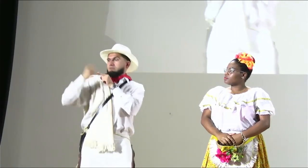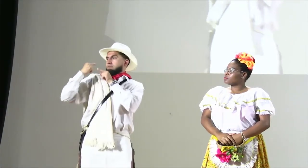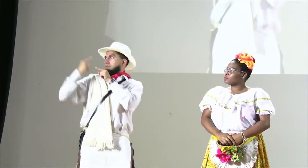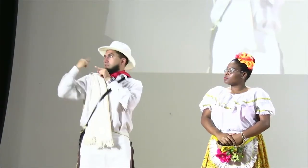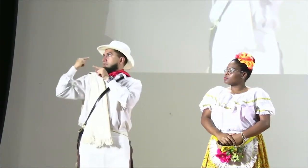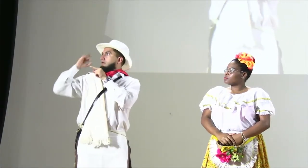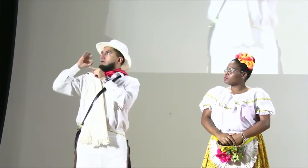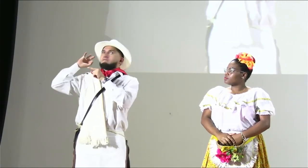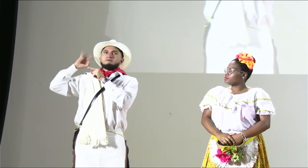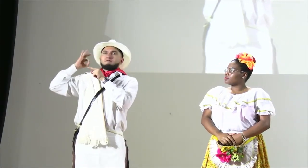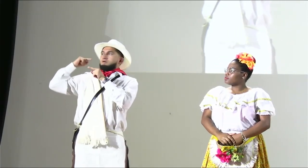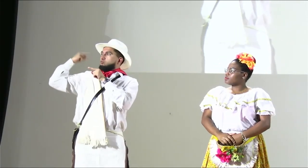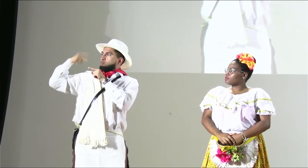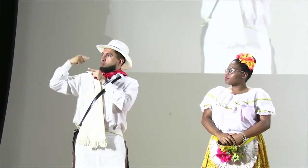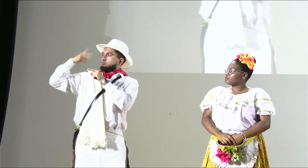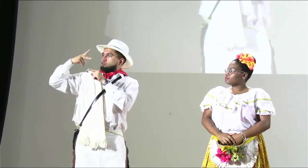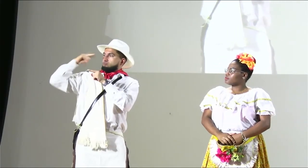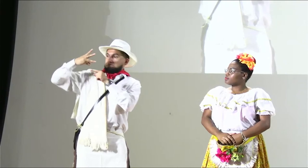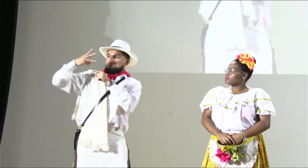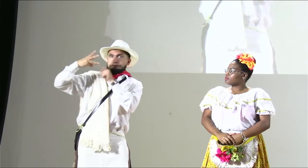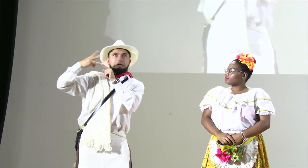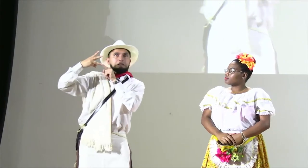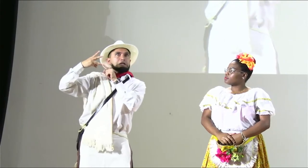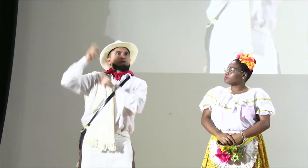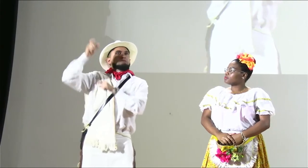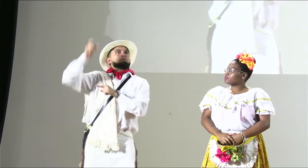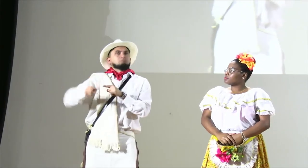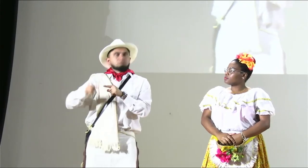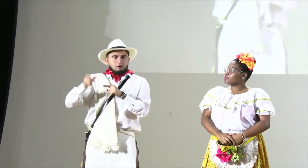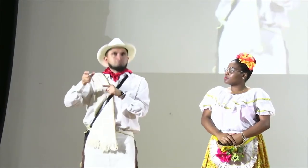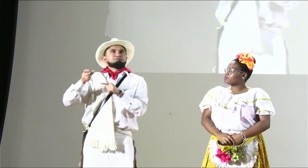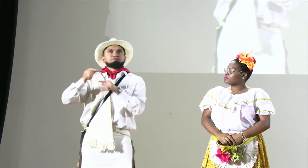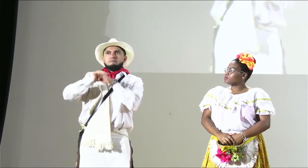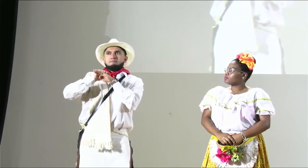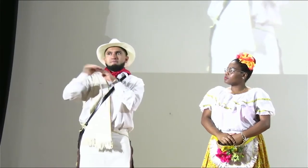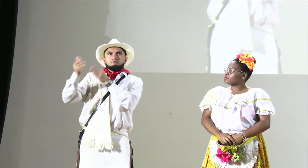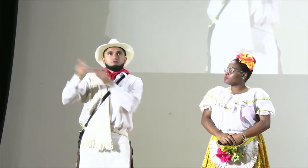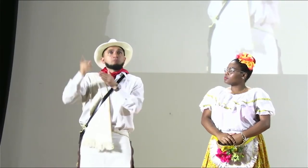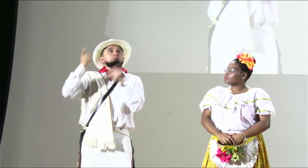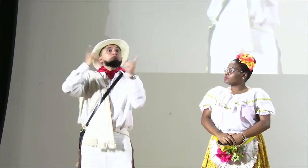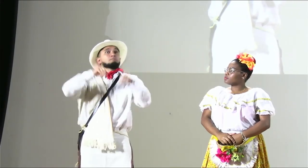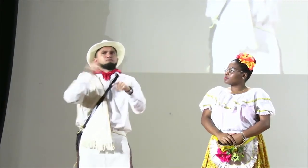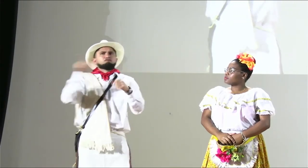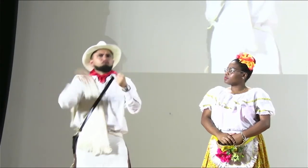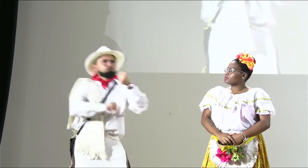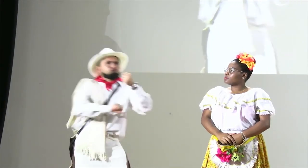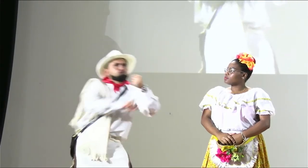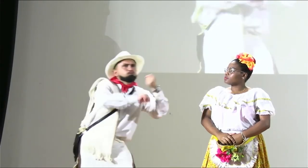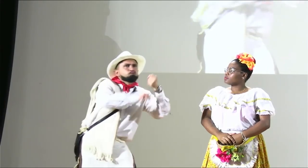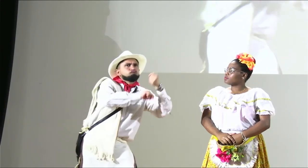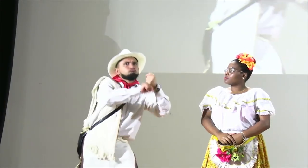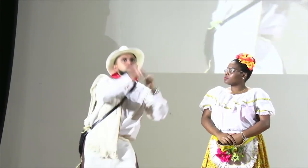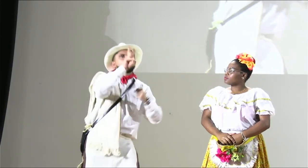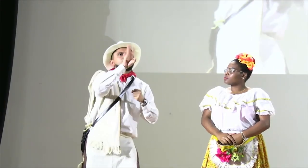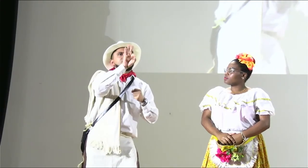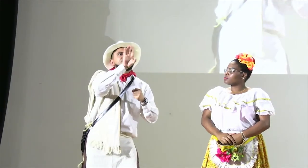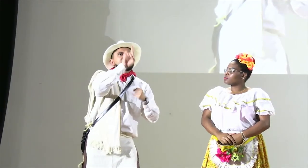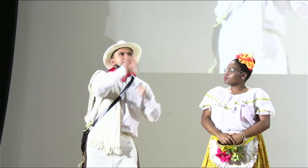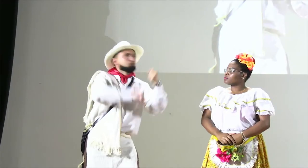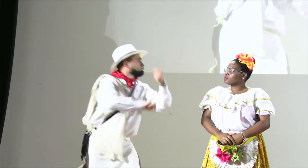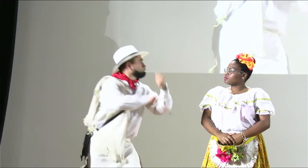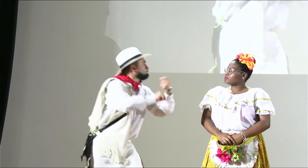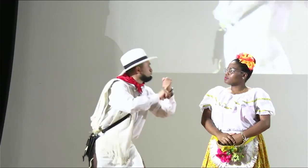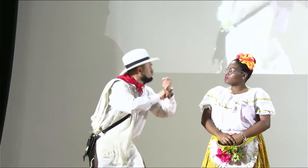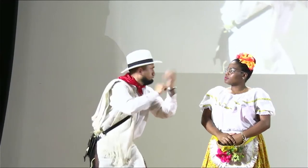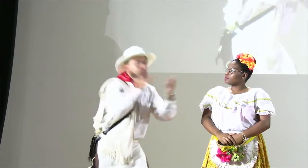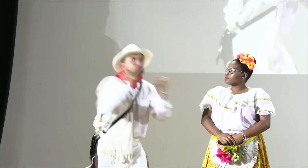tercera generación. Esa generación, ella es una persona sorda de la tercera generación de su familia y apoya